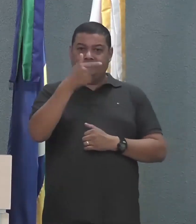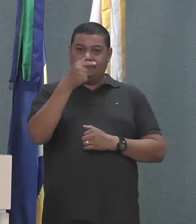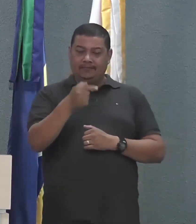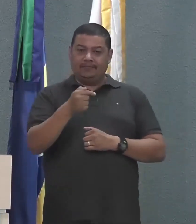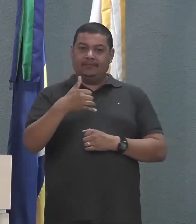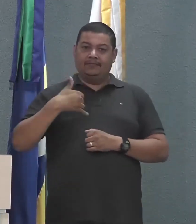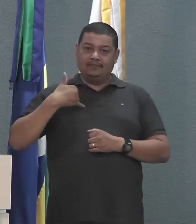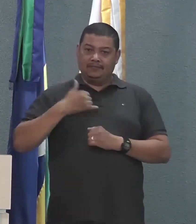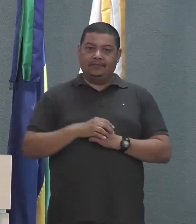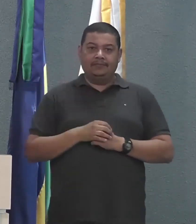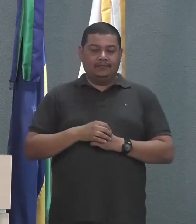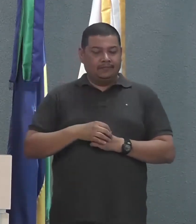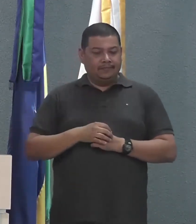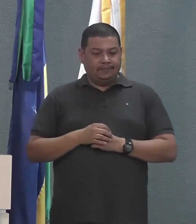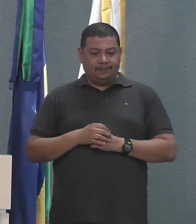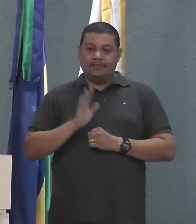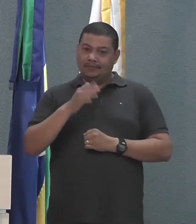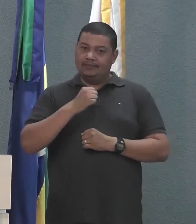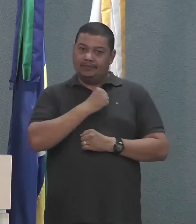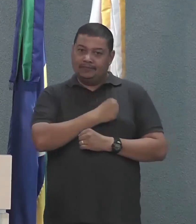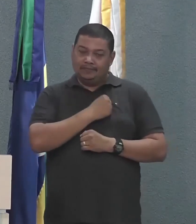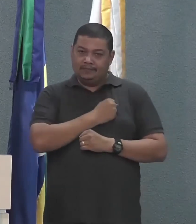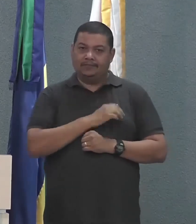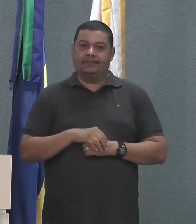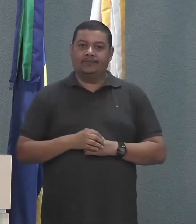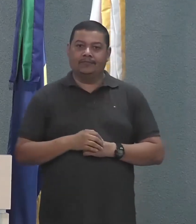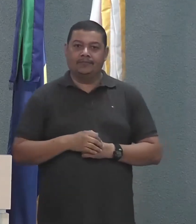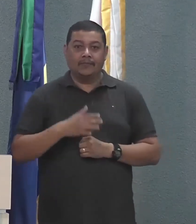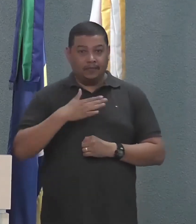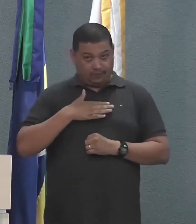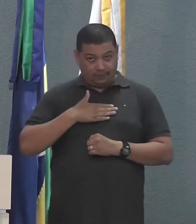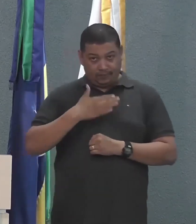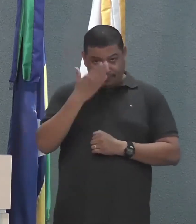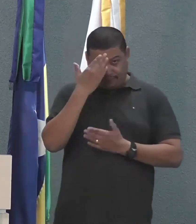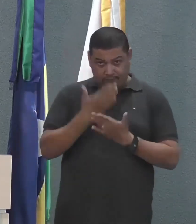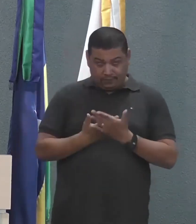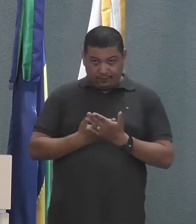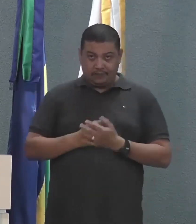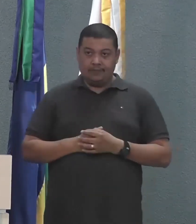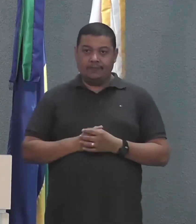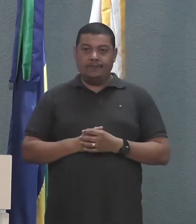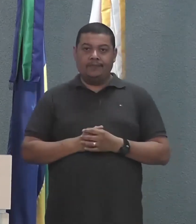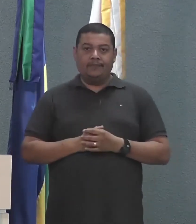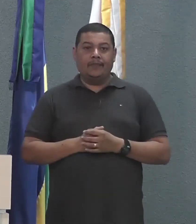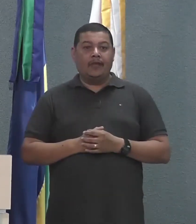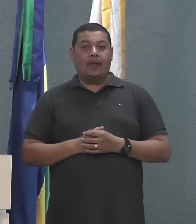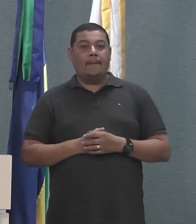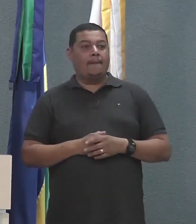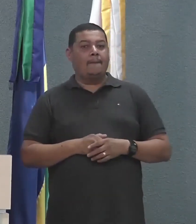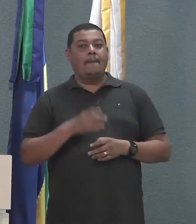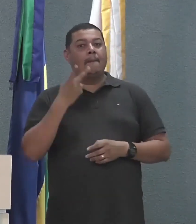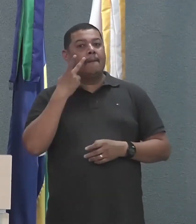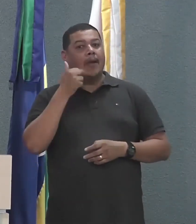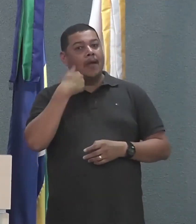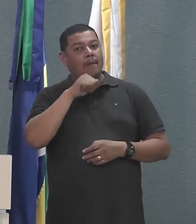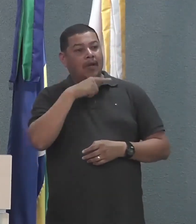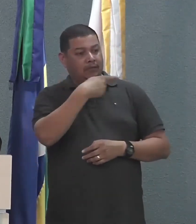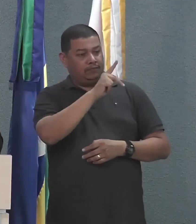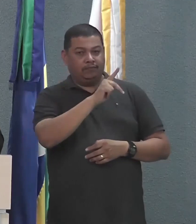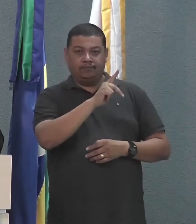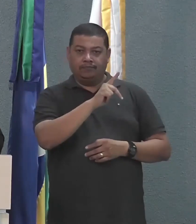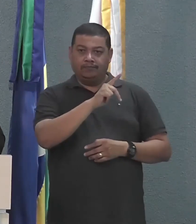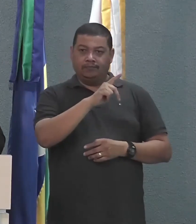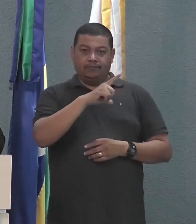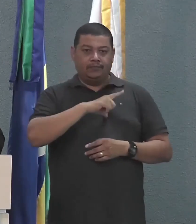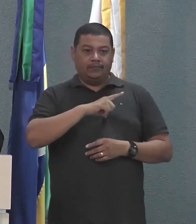que vai deixar saudades. E eu falo, eu acredito que uma mãe e um pai que perdem um filho nunca mais terão